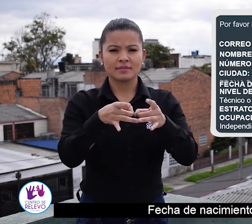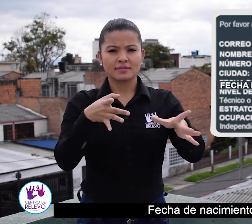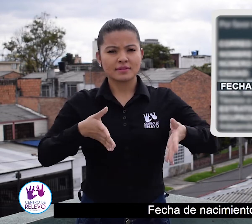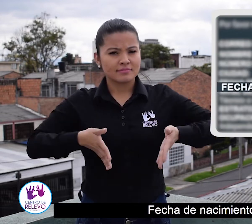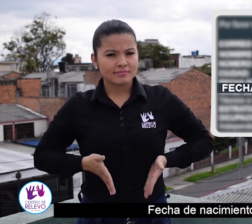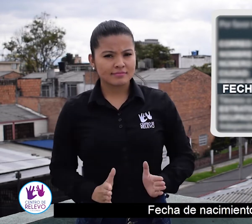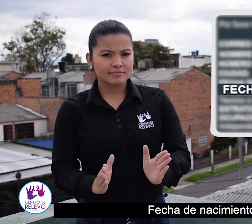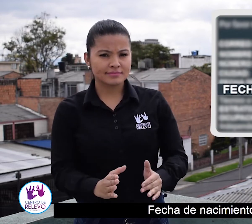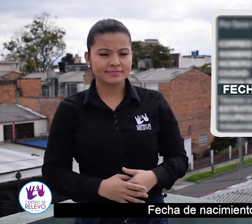fecha de nacimiento,